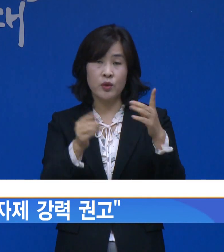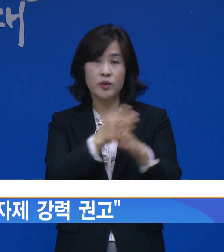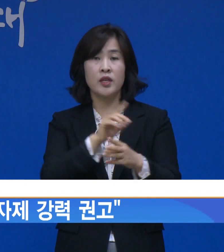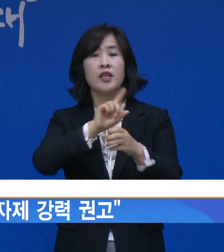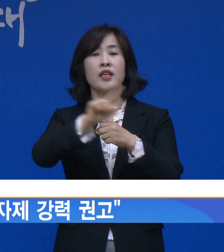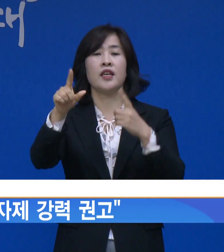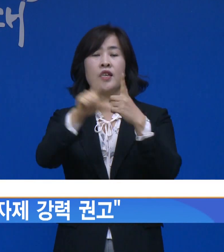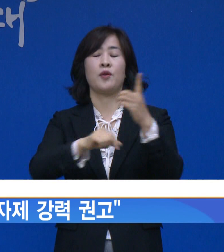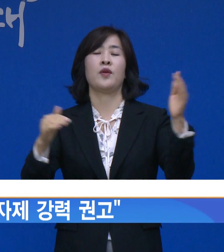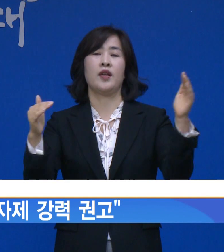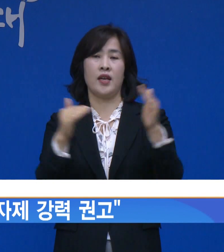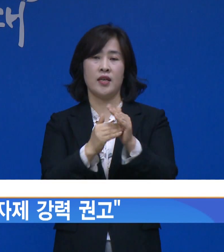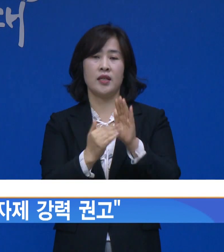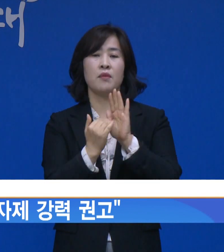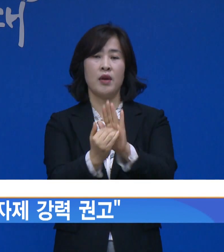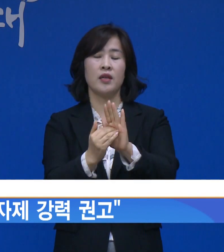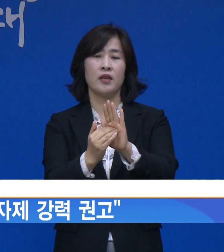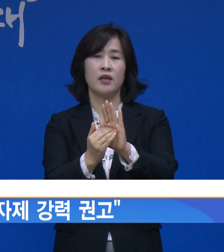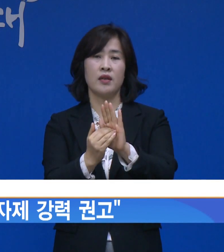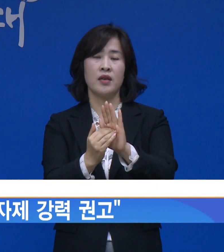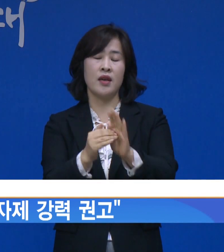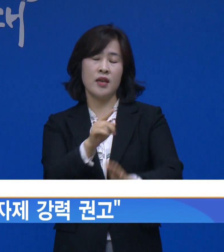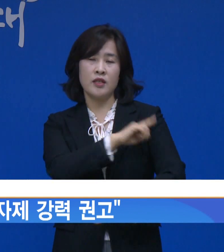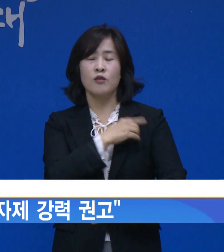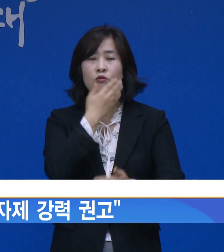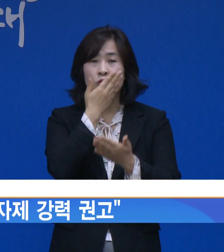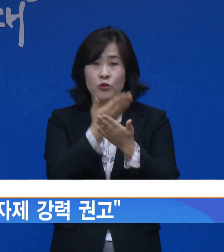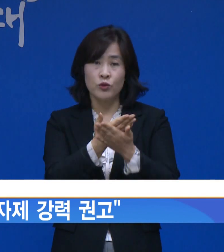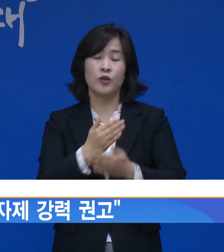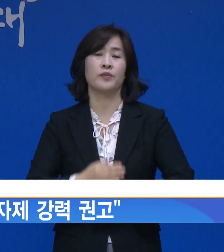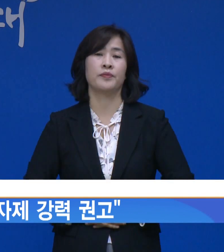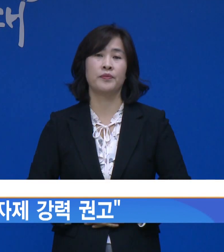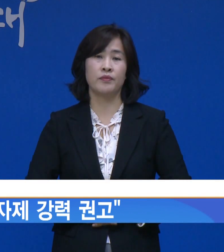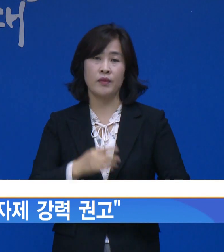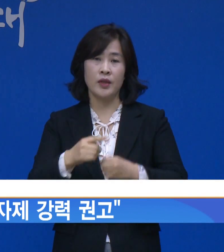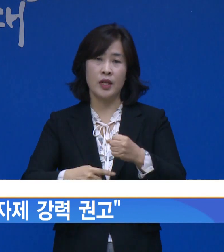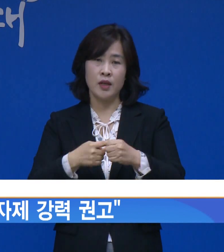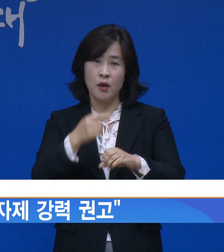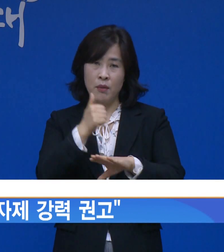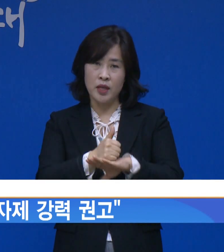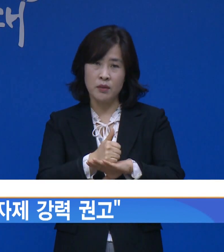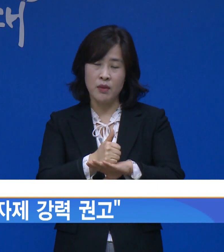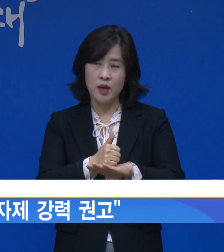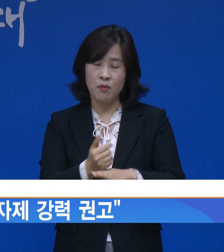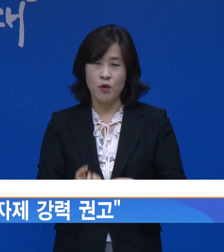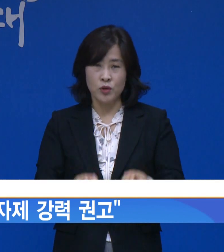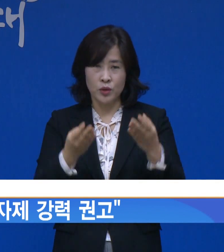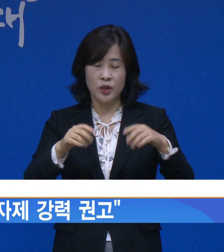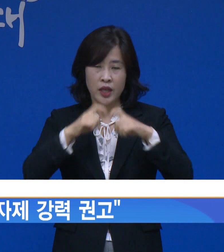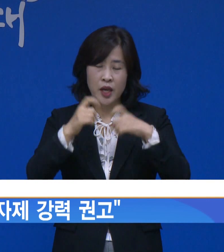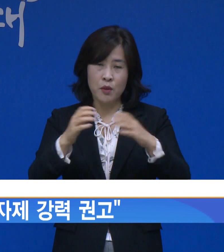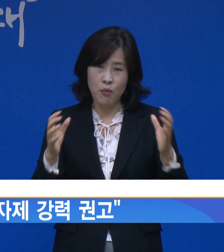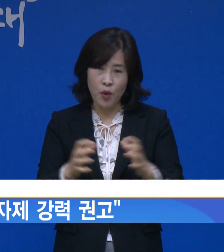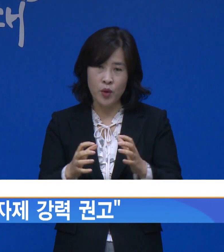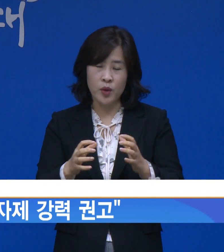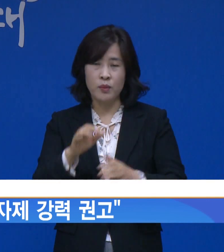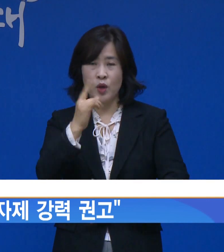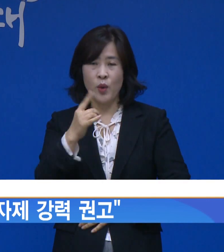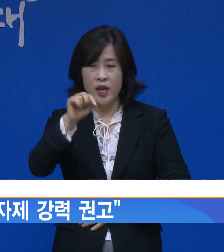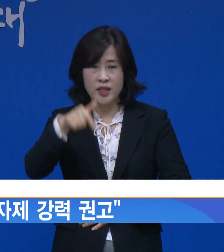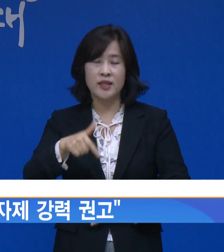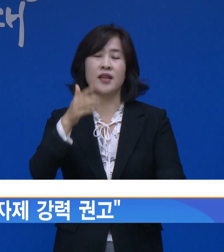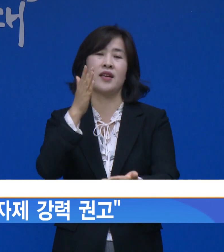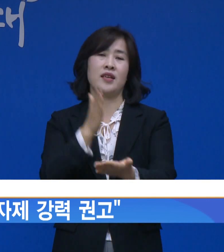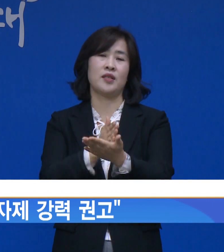내년 1월까지 방역이 가장 중요합니다. 연말 송년회 등 사적 모임과 회식